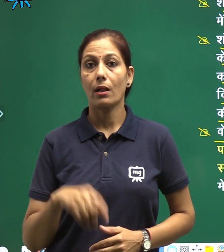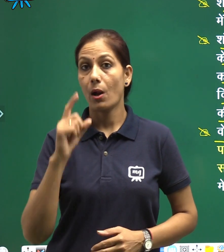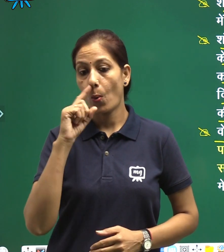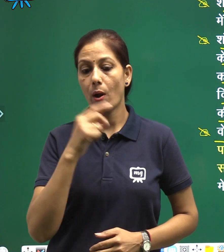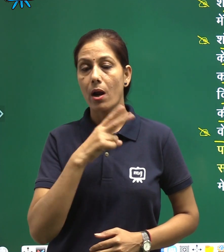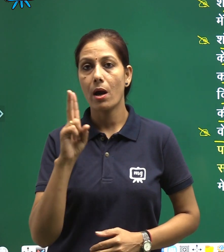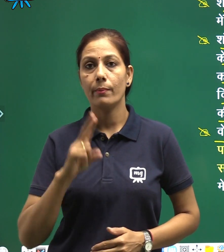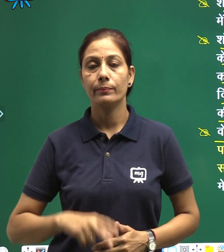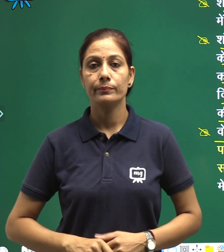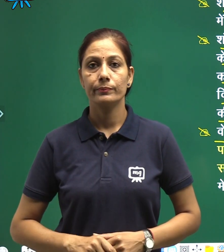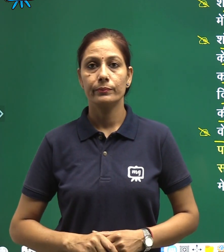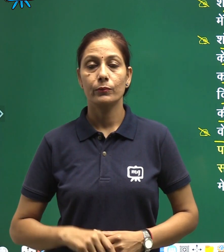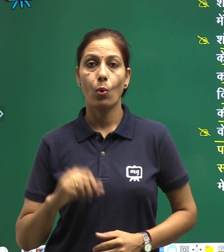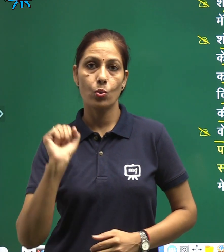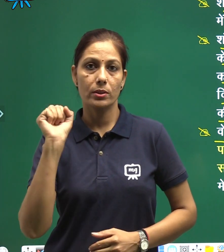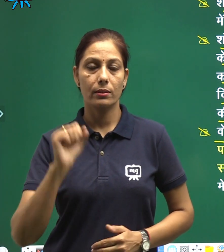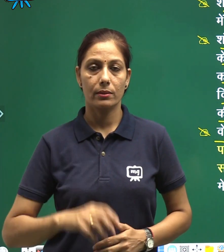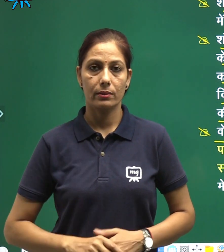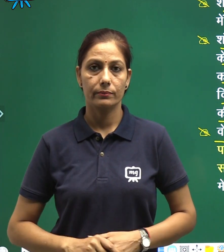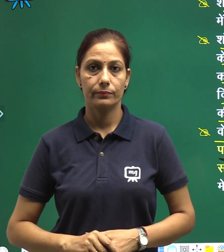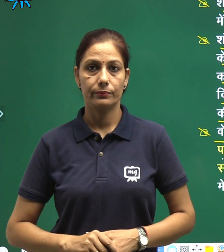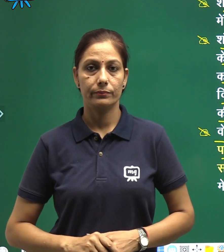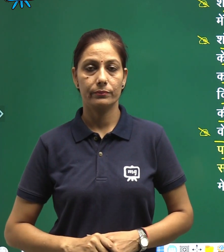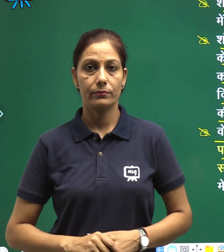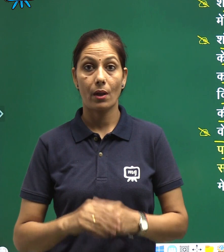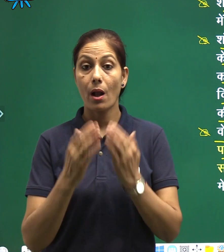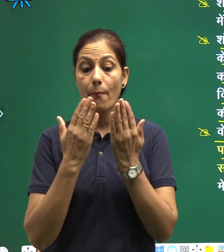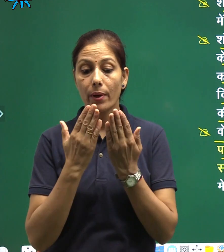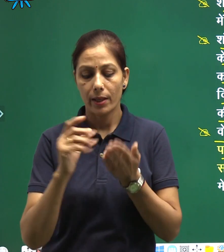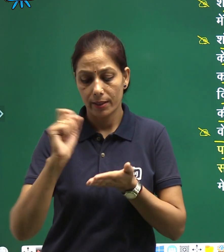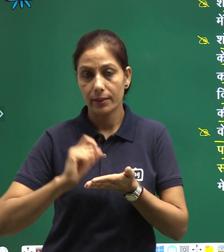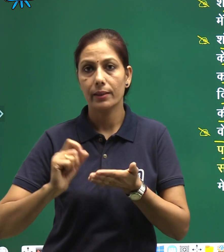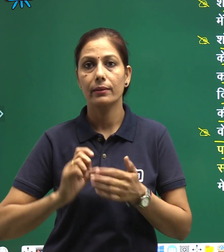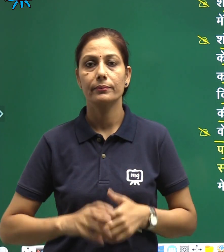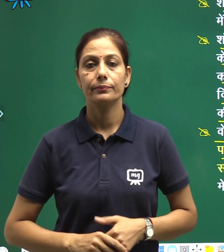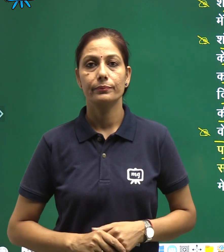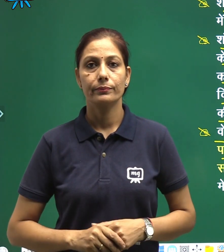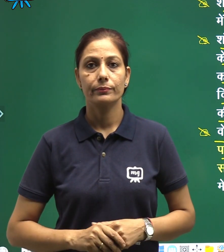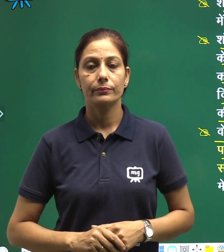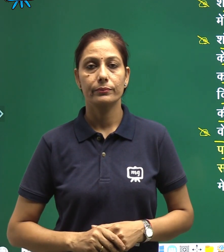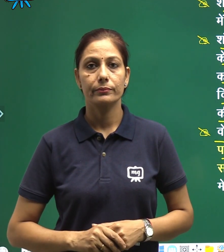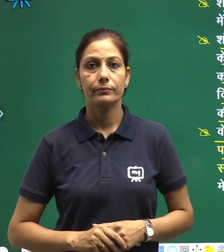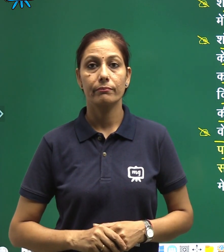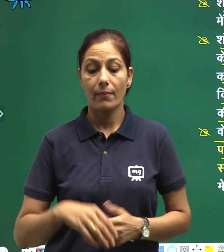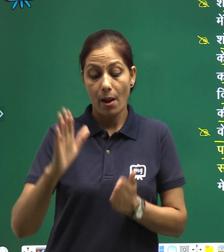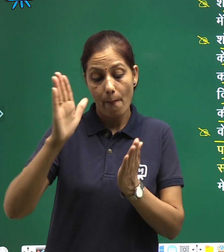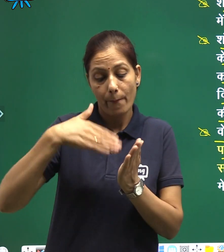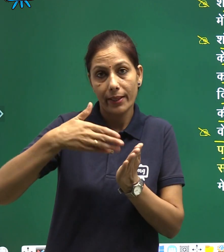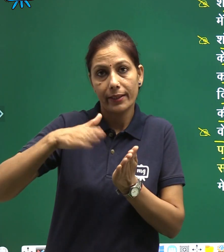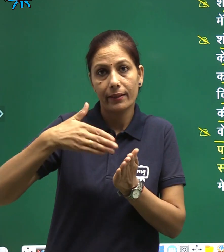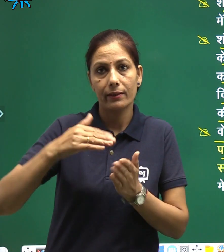उसकी पढ़ाई लिखाई पेंटिंग,